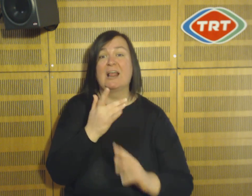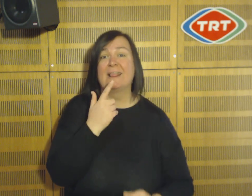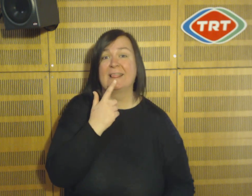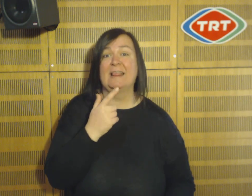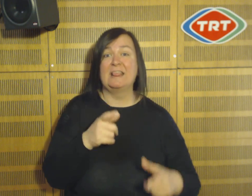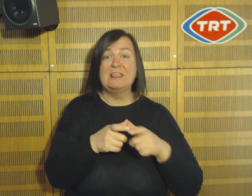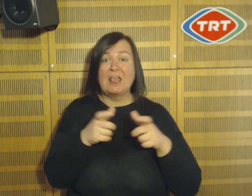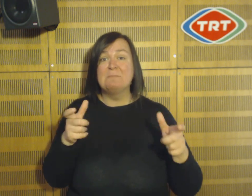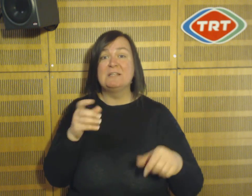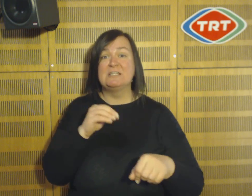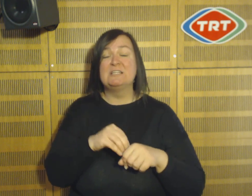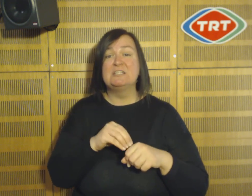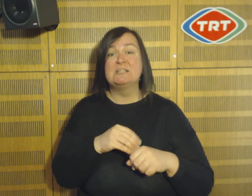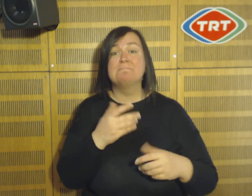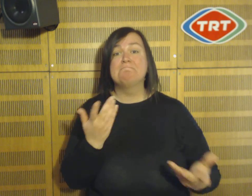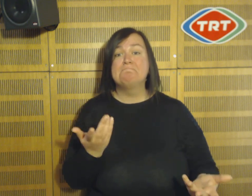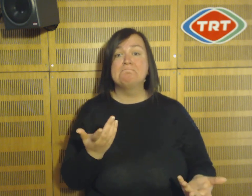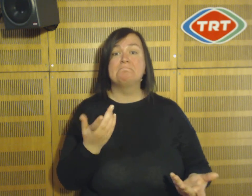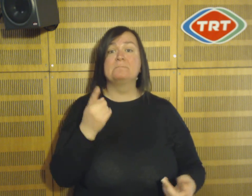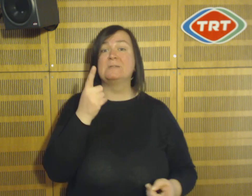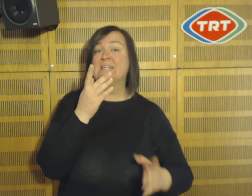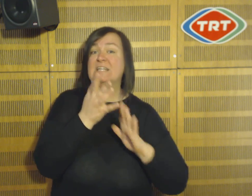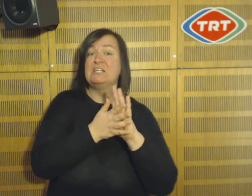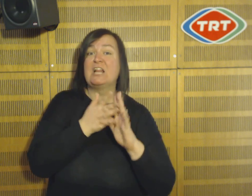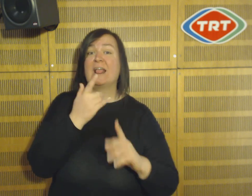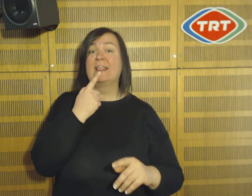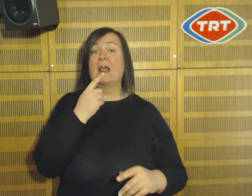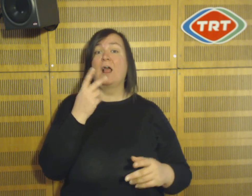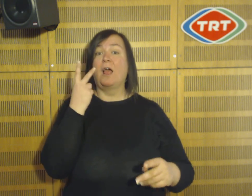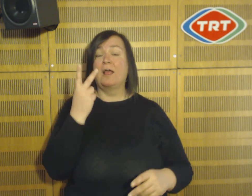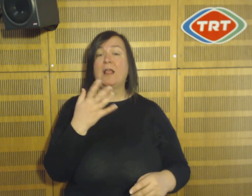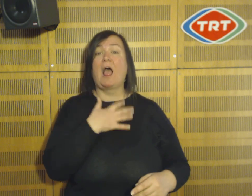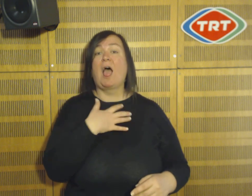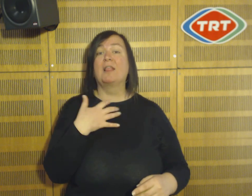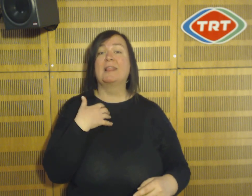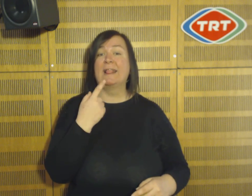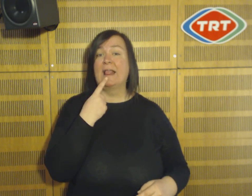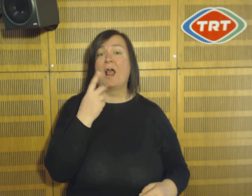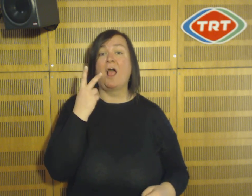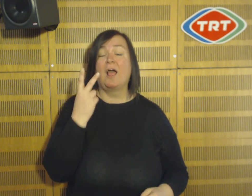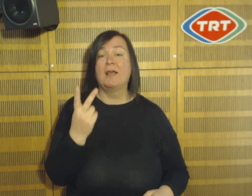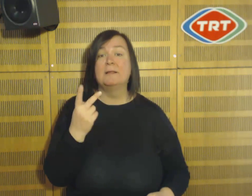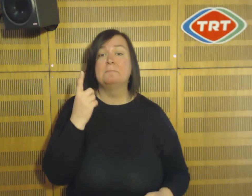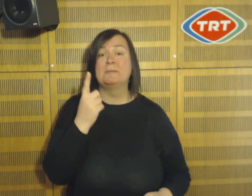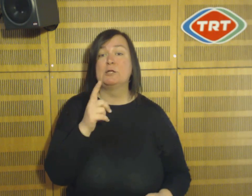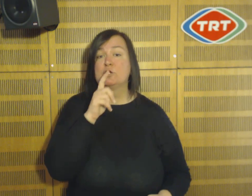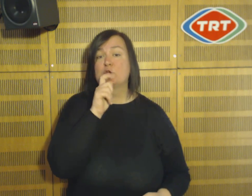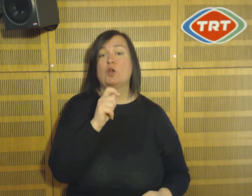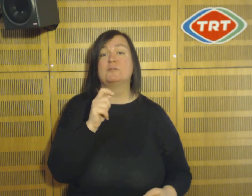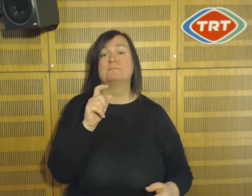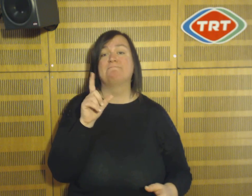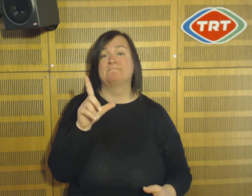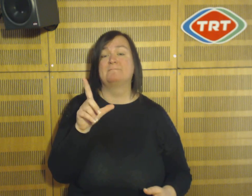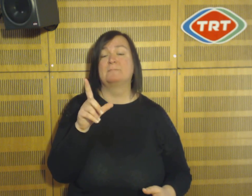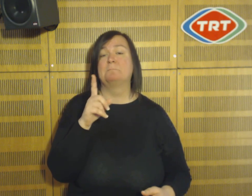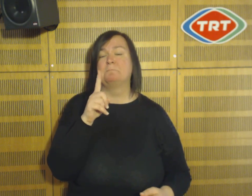geliştirilmesi için herhangi bir şekilde işaret diline ait Yani ana diline ait bir eee bir söz varlığı gereksinimi ya da bir